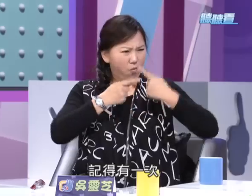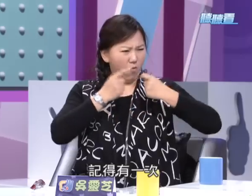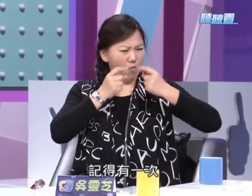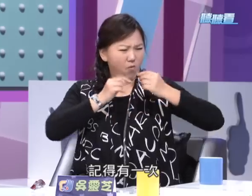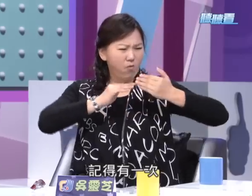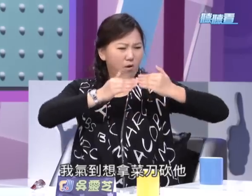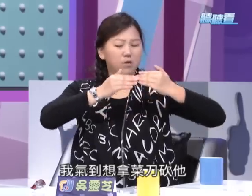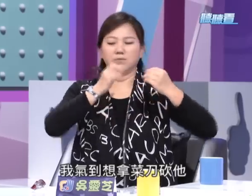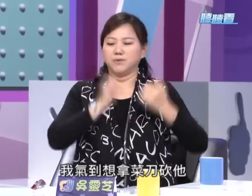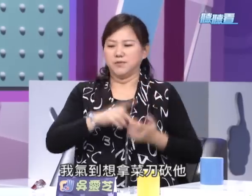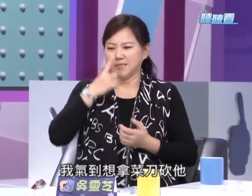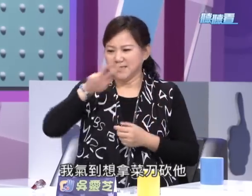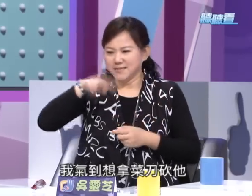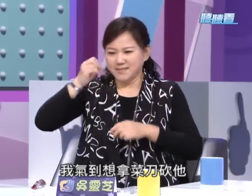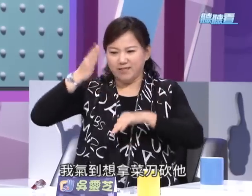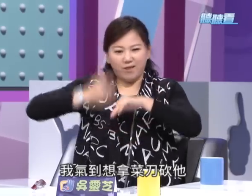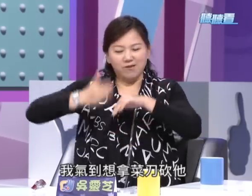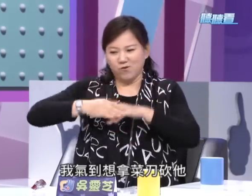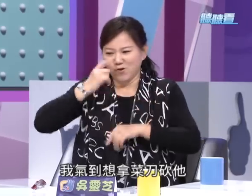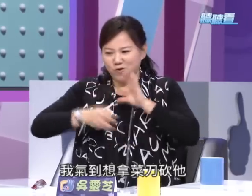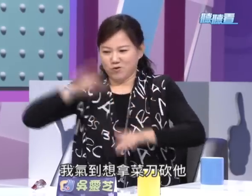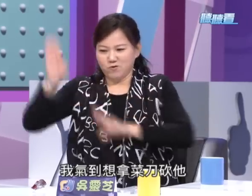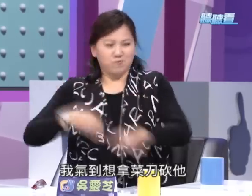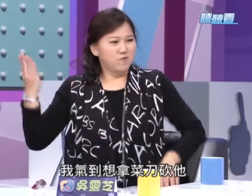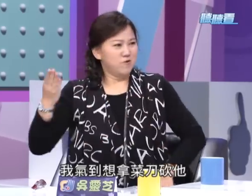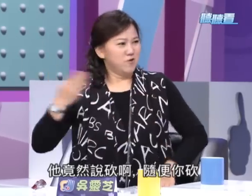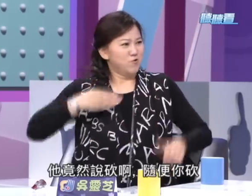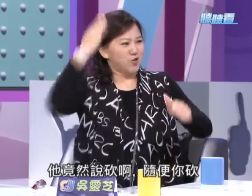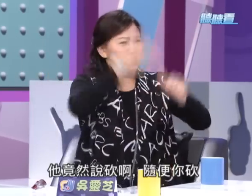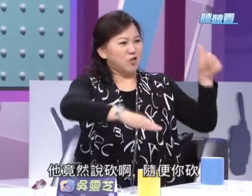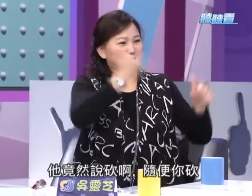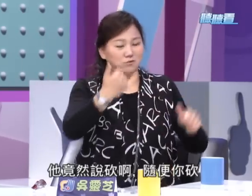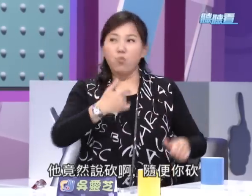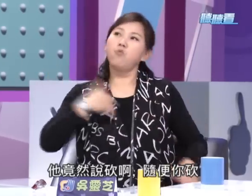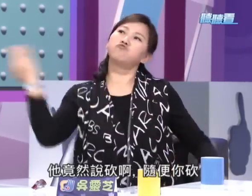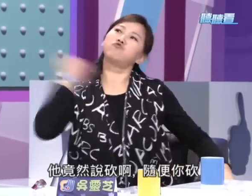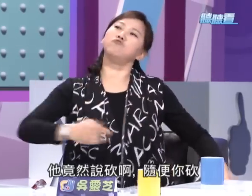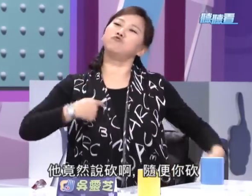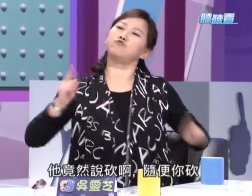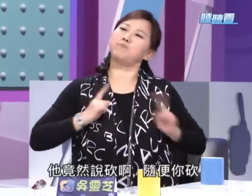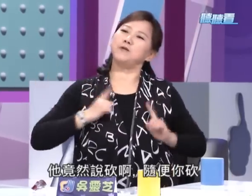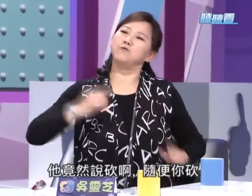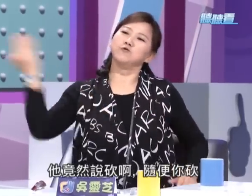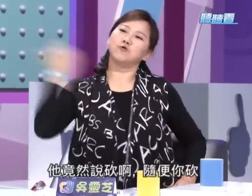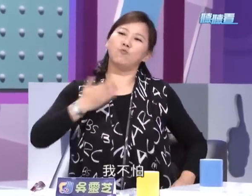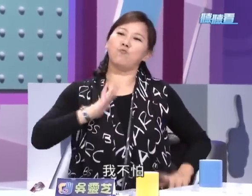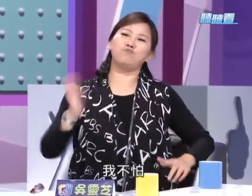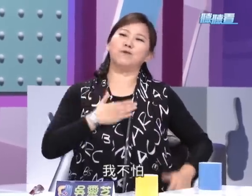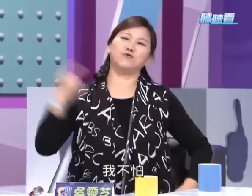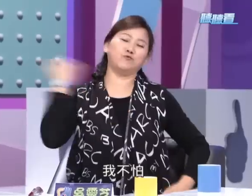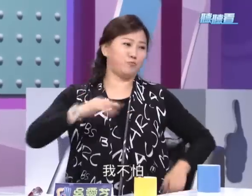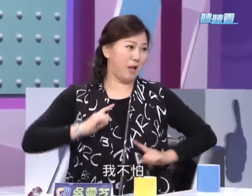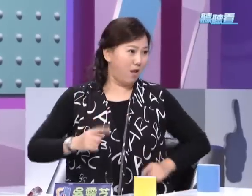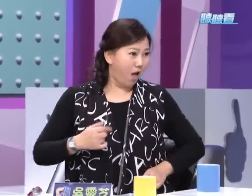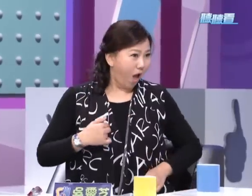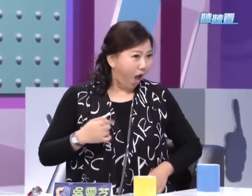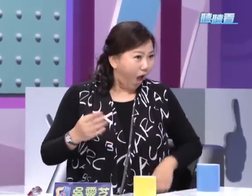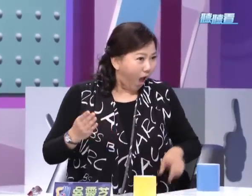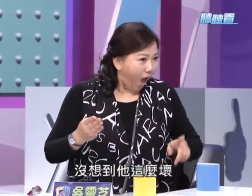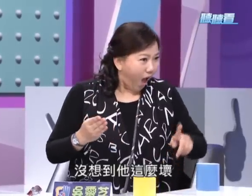次我气到想拿菜刀砍他，他竟然说砍啊，随便你砍，我不怕。哎呀，没想